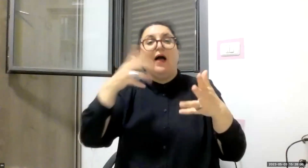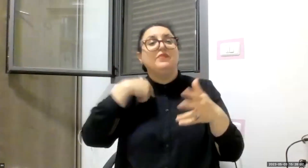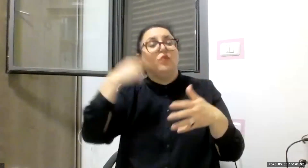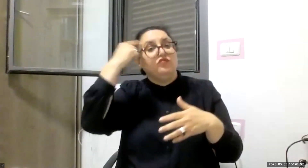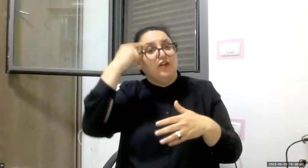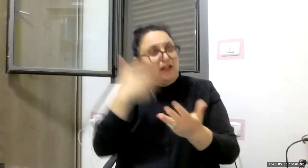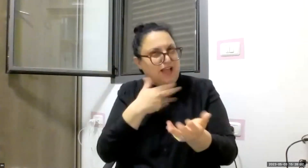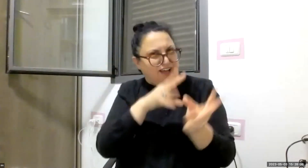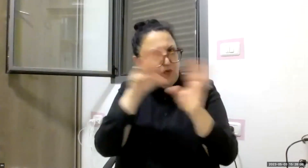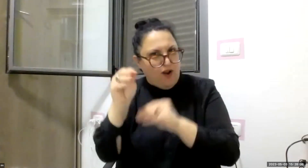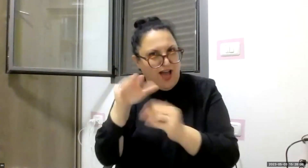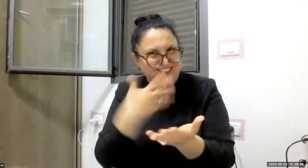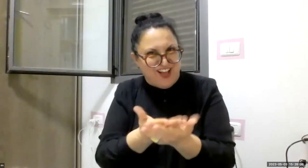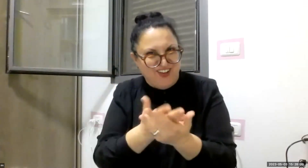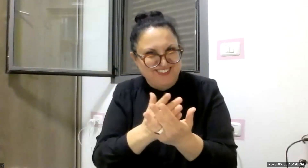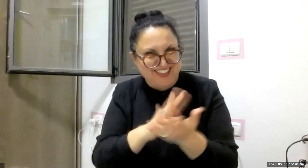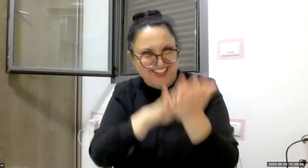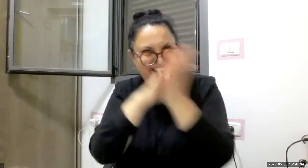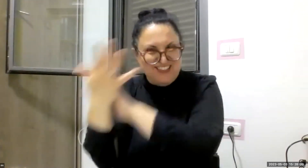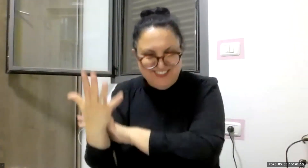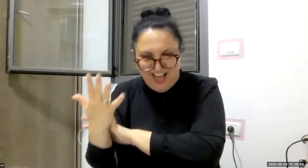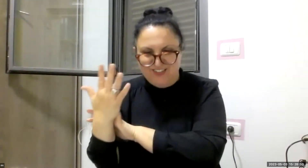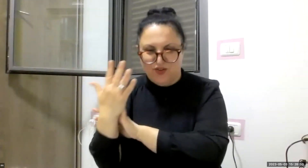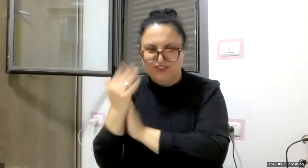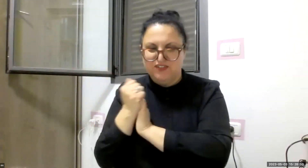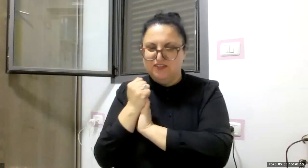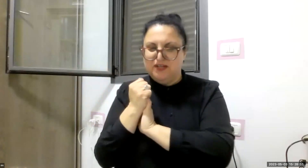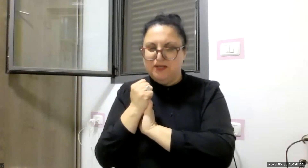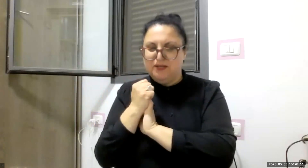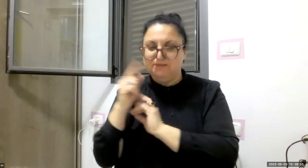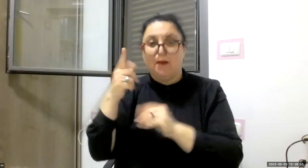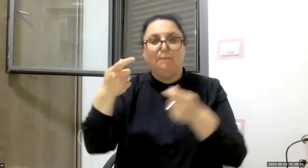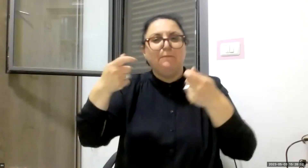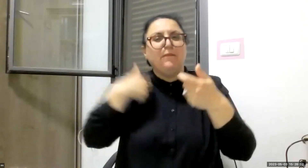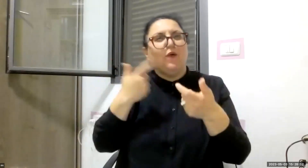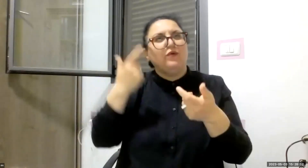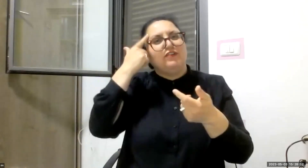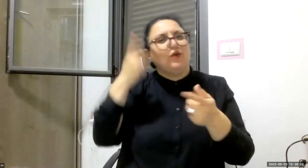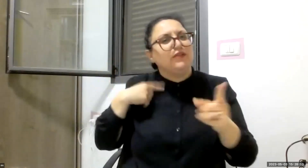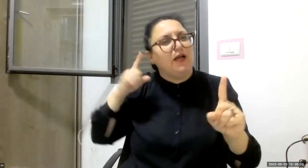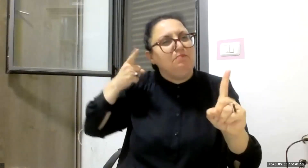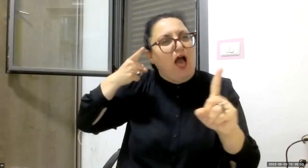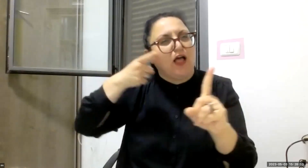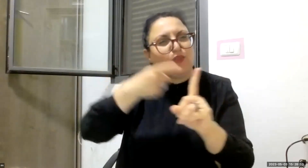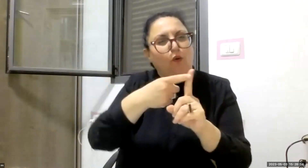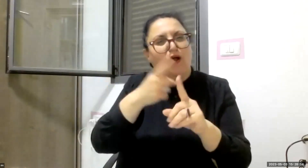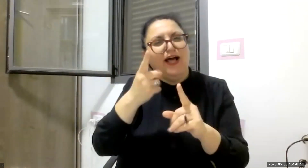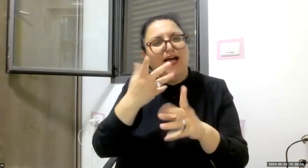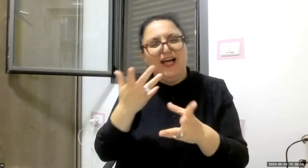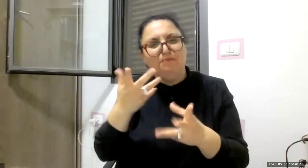אני חושבת שבאמת כדאי שנעבור להצאות אני חושבת שאנחנו צריכים